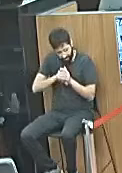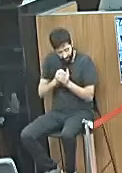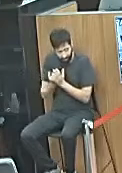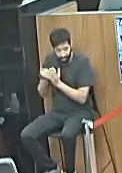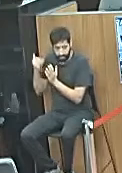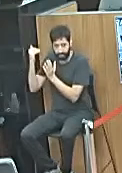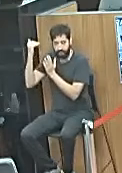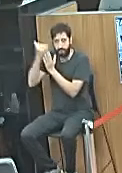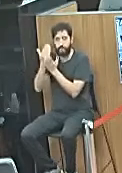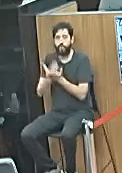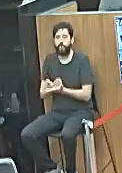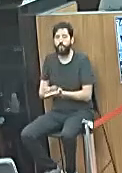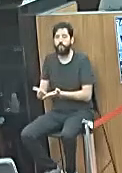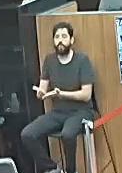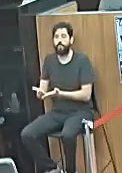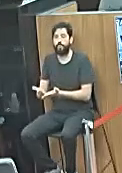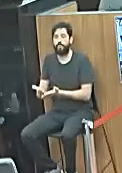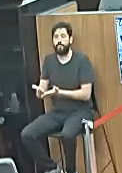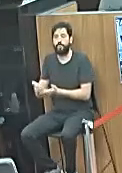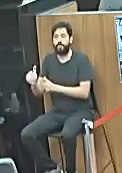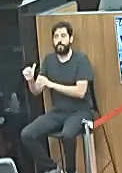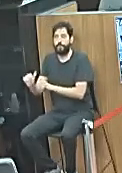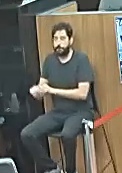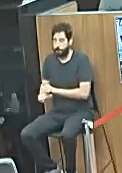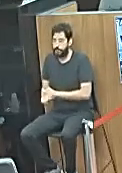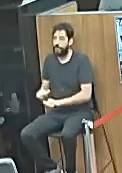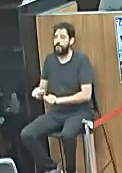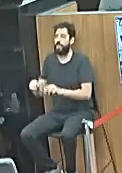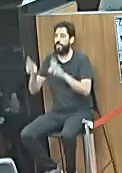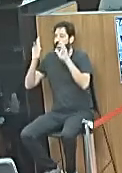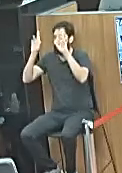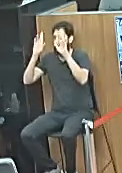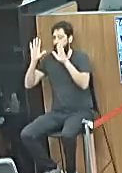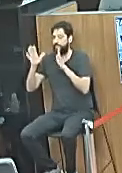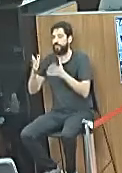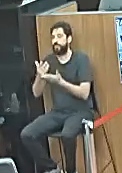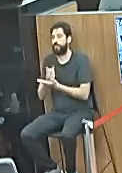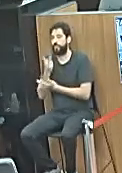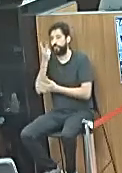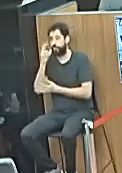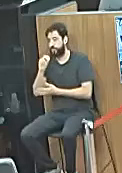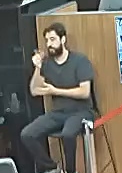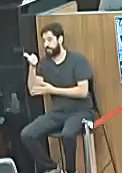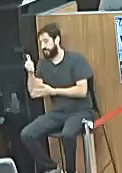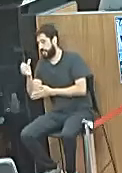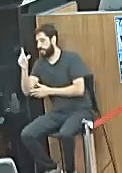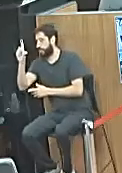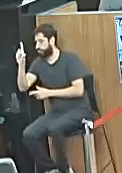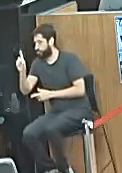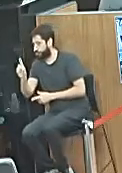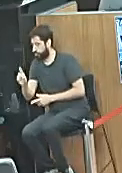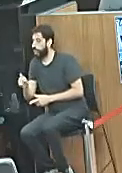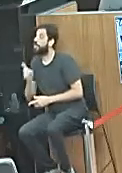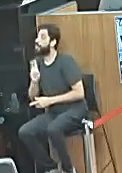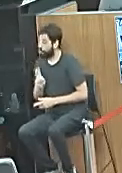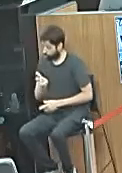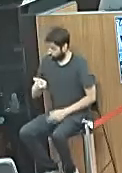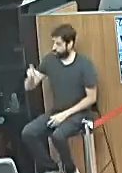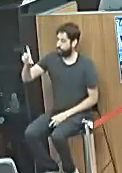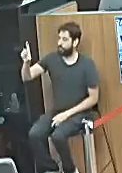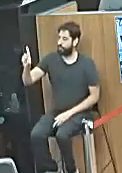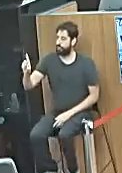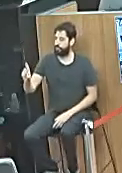começou a se reverter graças a deus a partir do ano de 2016 e continua em